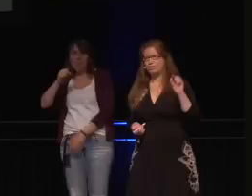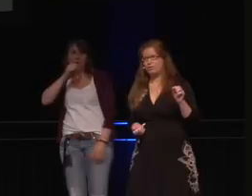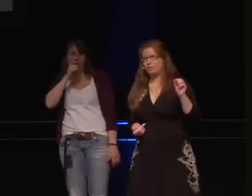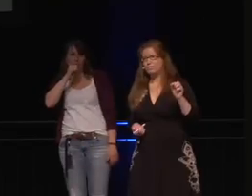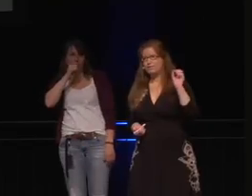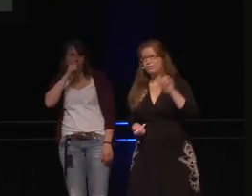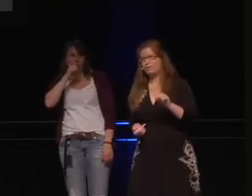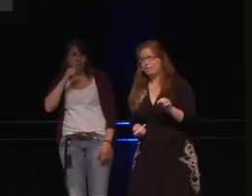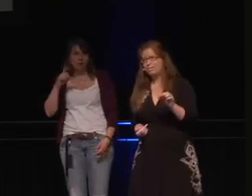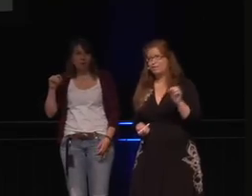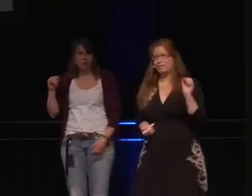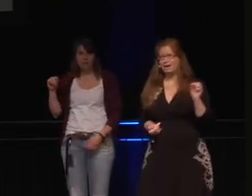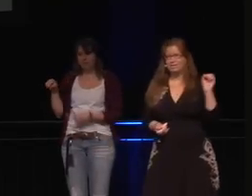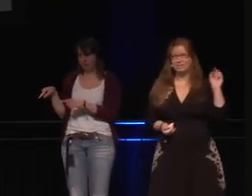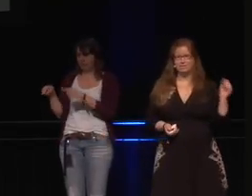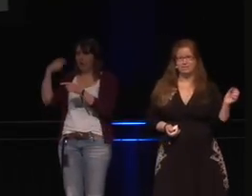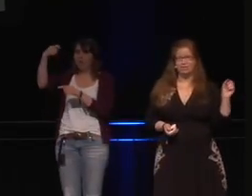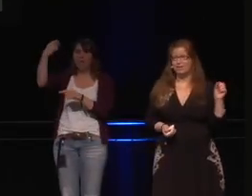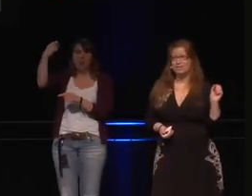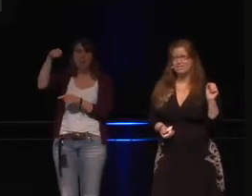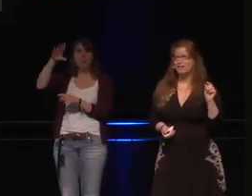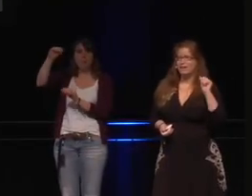está esperando a oír los términos